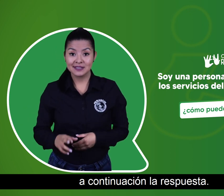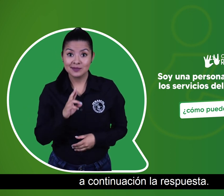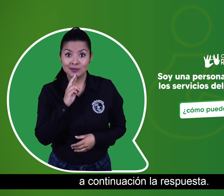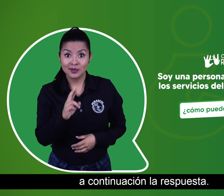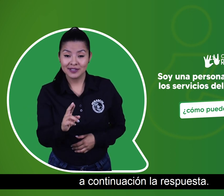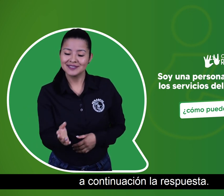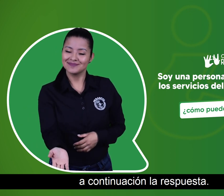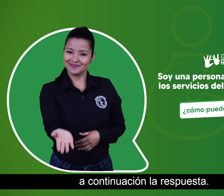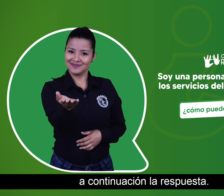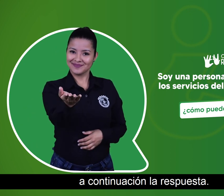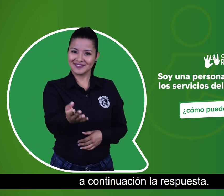respuesta.